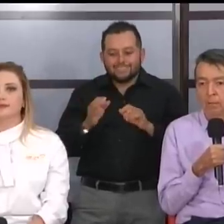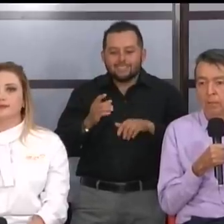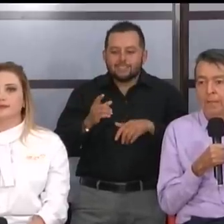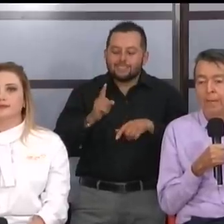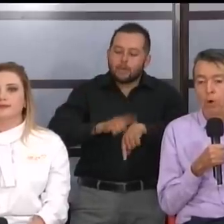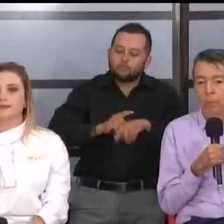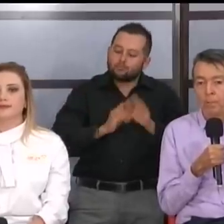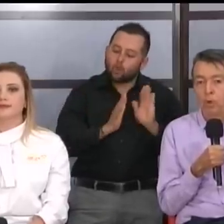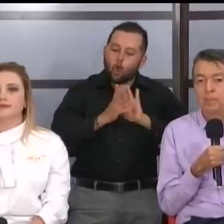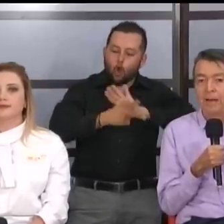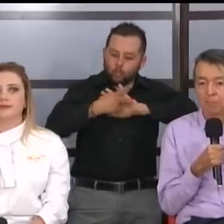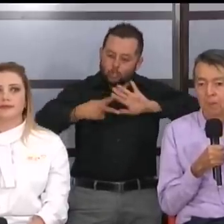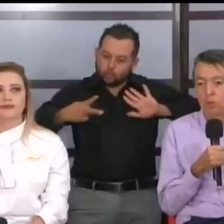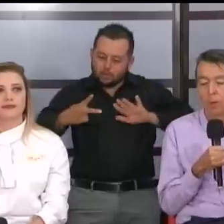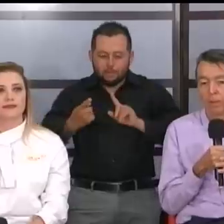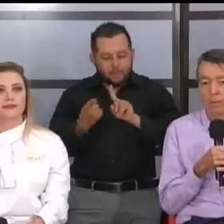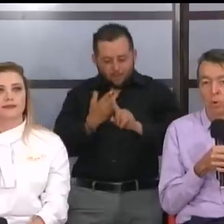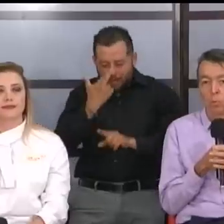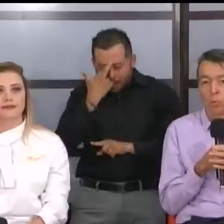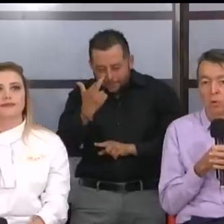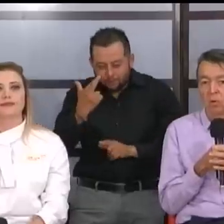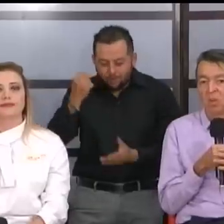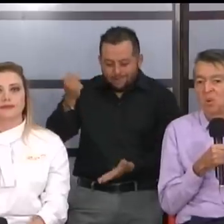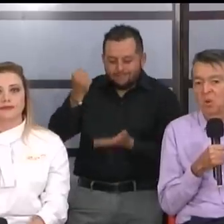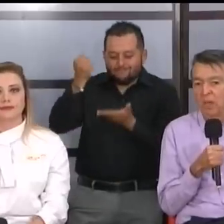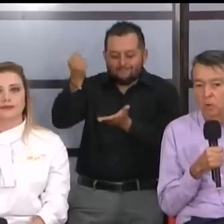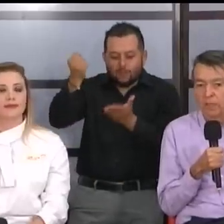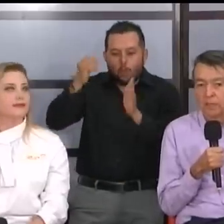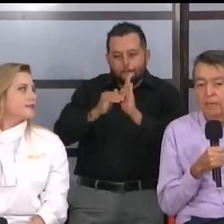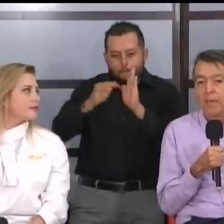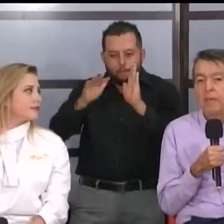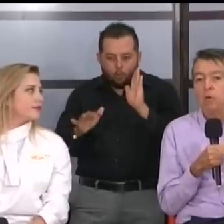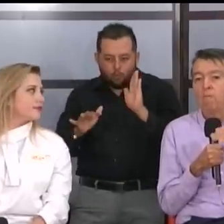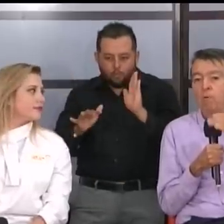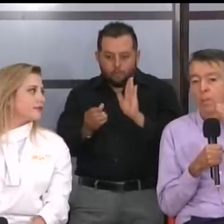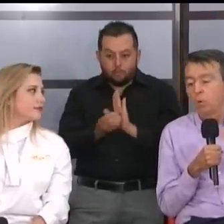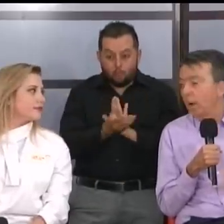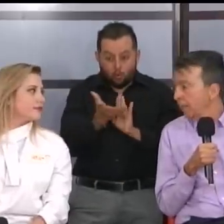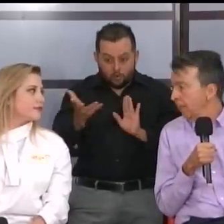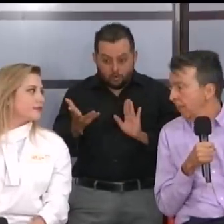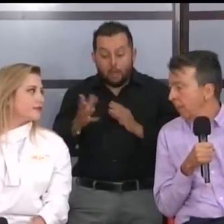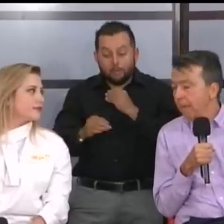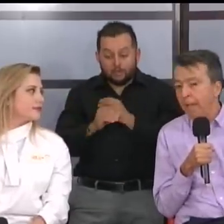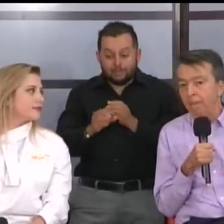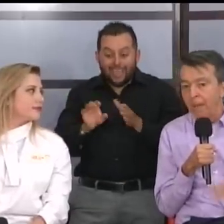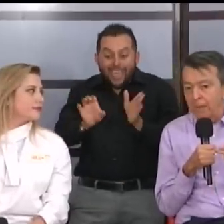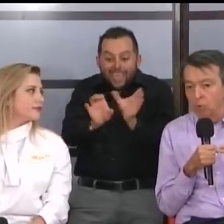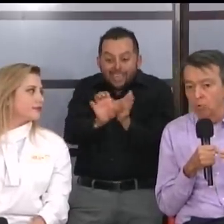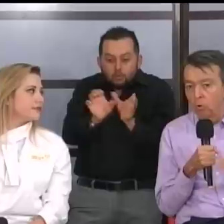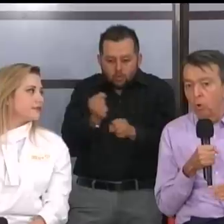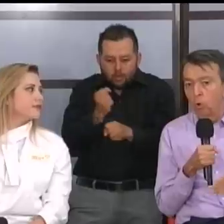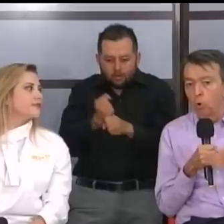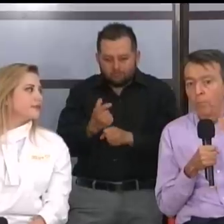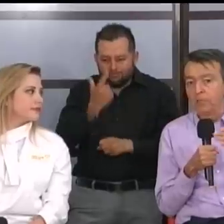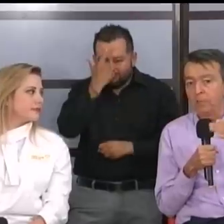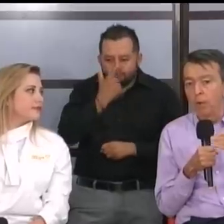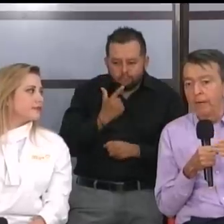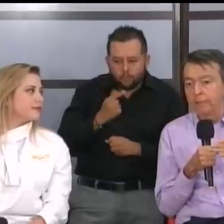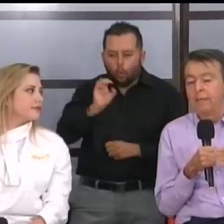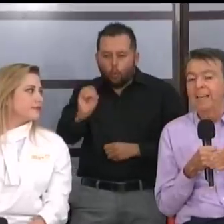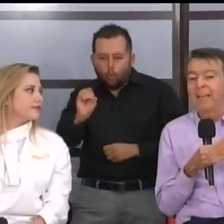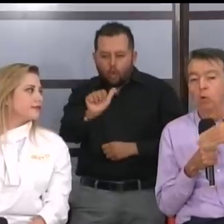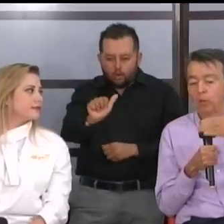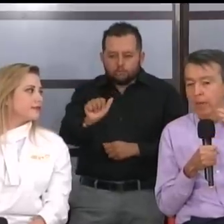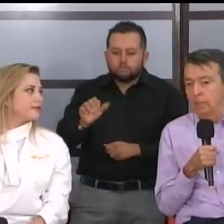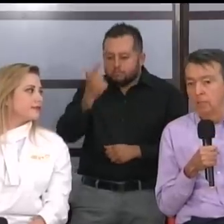constitucionales, que lo primero es el respeto del patrimonio público. Yo creo que eso es, y conformar un gabinete en méritos, con hombres y